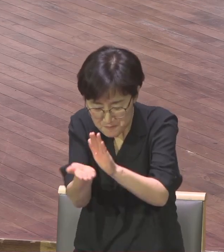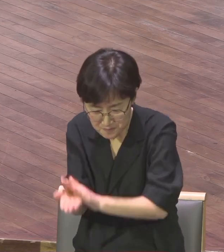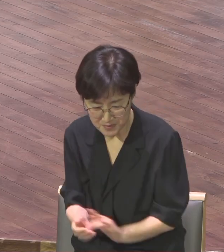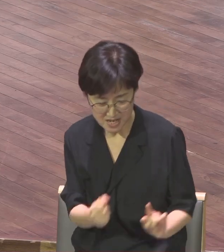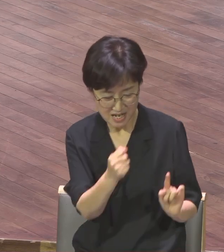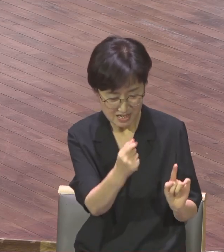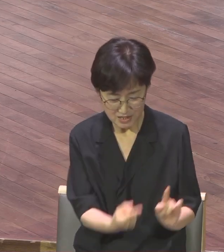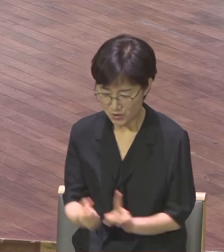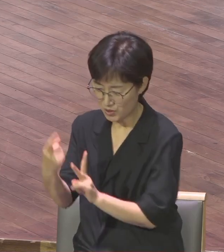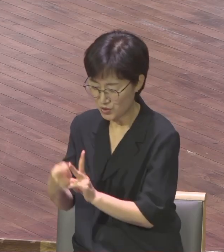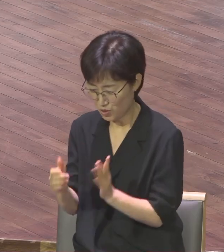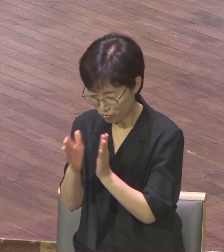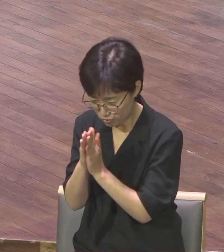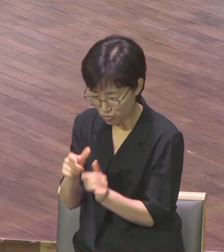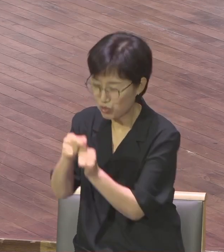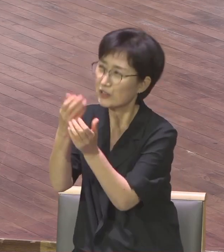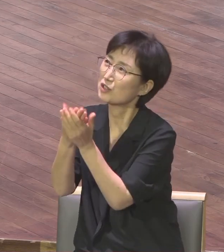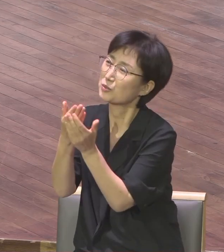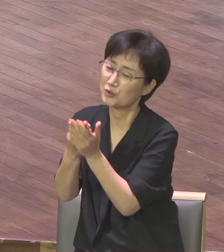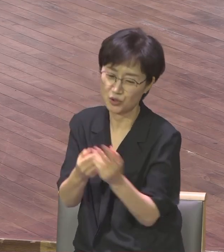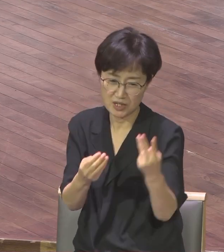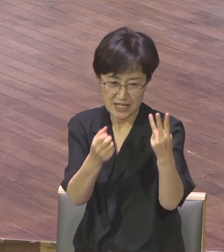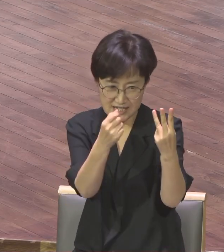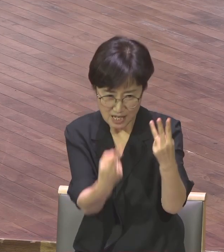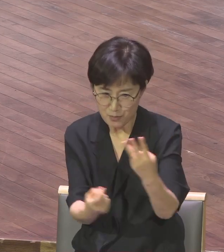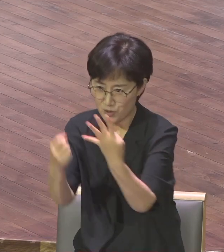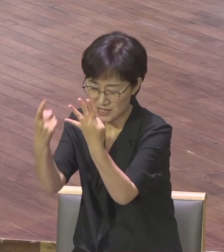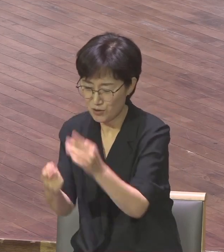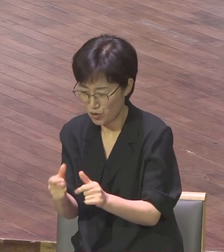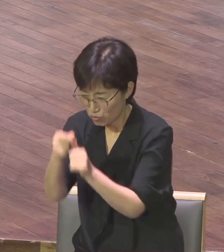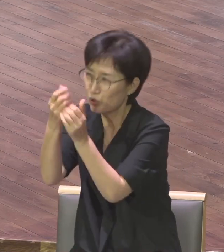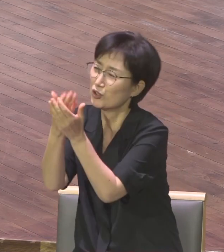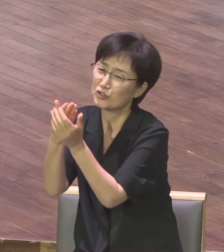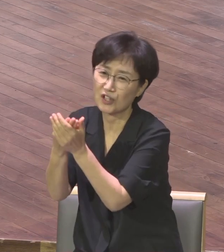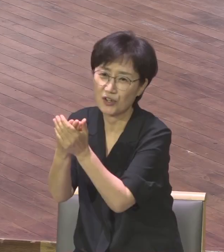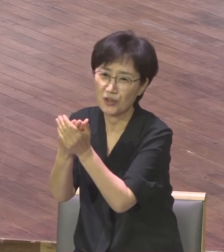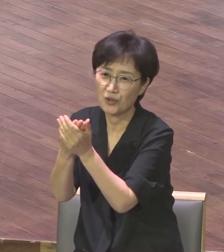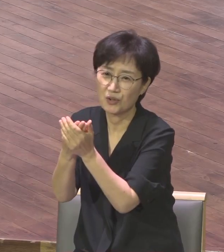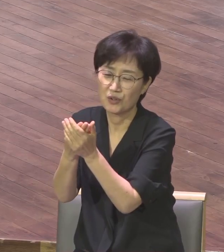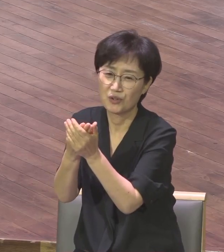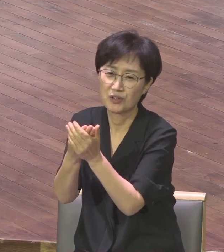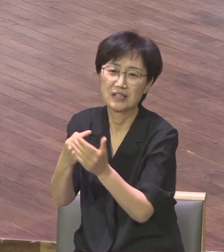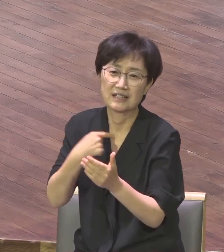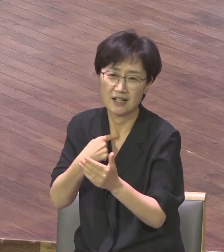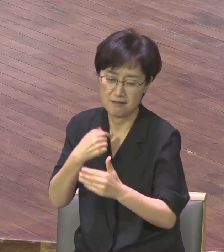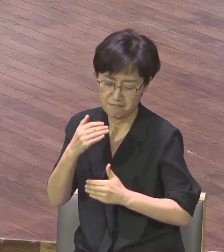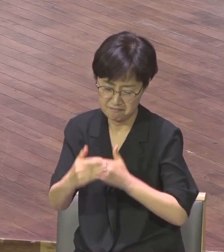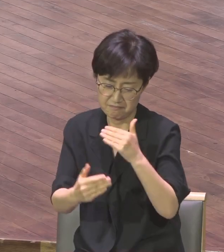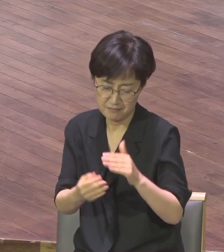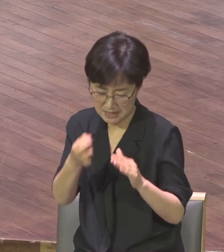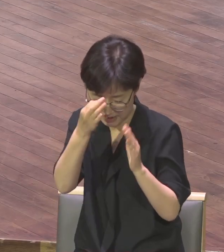2호 구원받게 하여 주옵소서. 2호 3호 구원받게 3호 구원받게 이 가정 구원받게 하여 주옵소서.